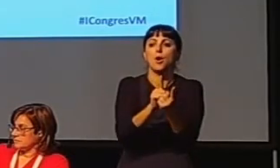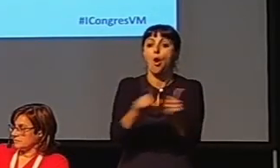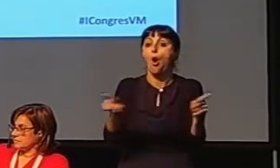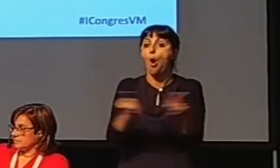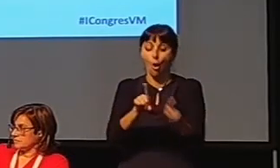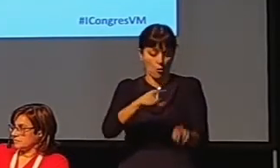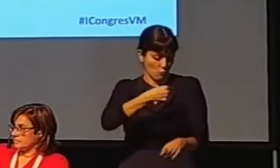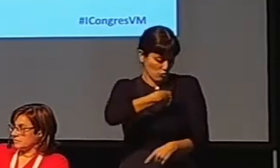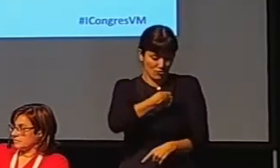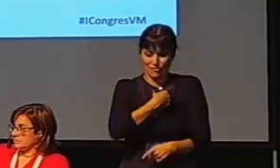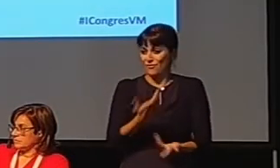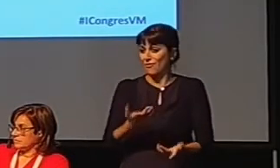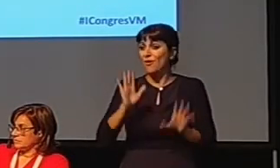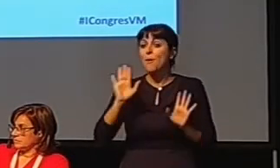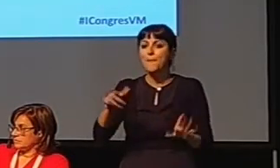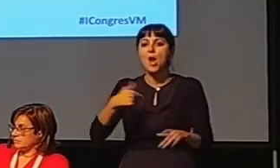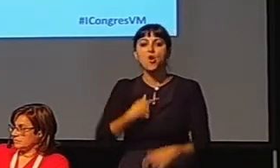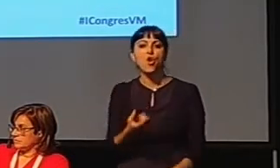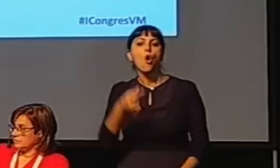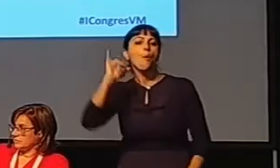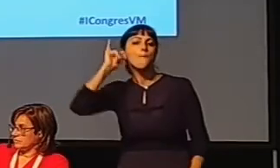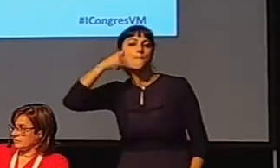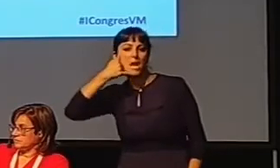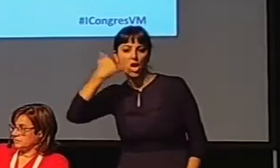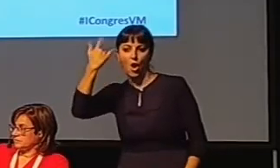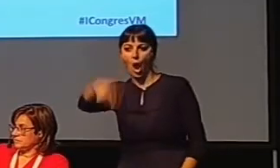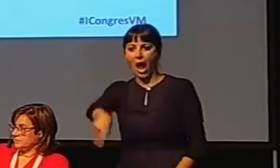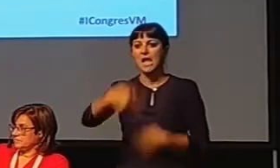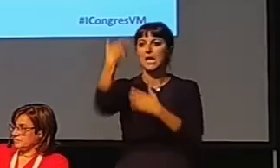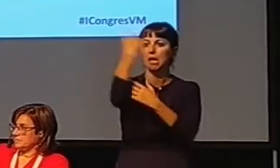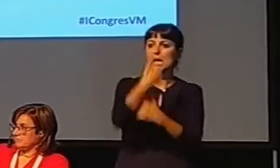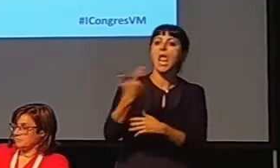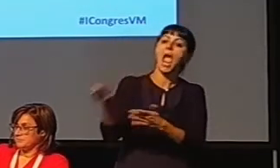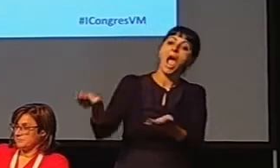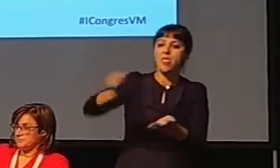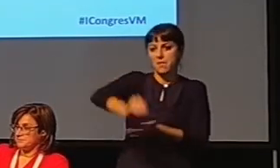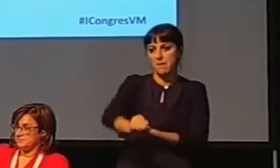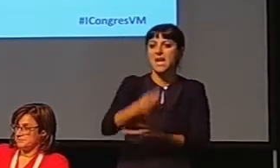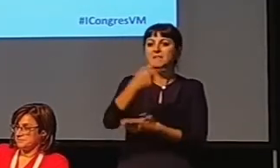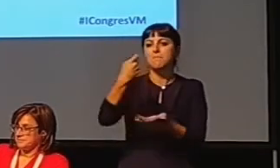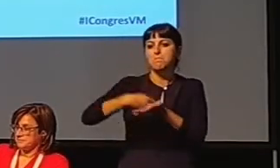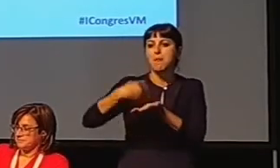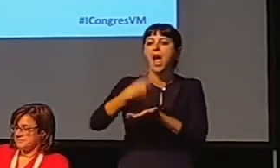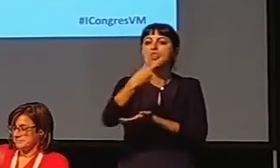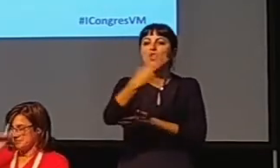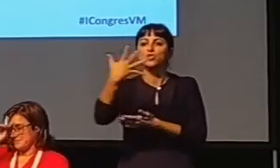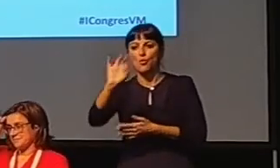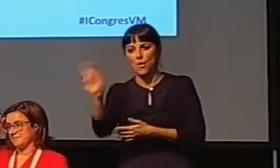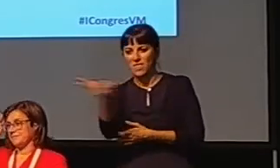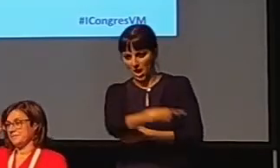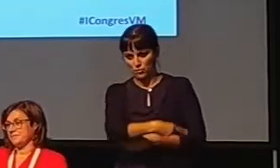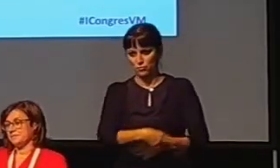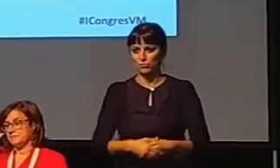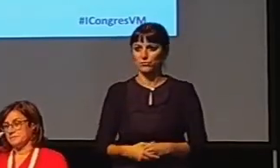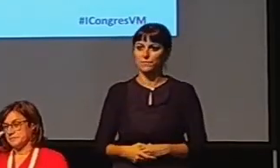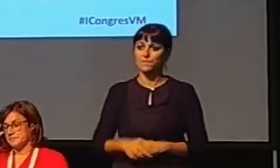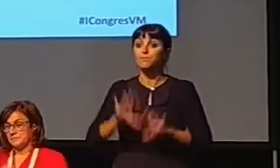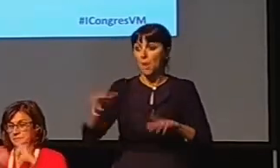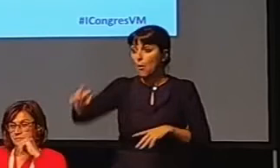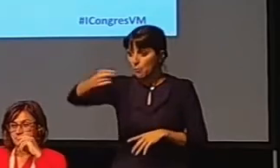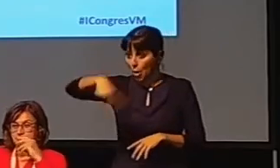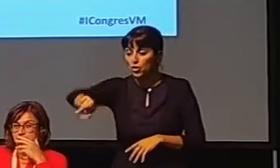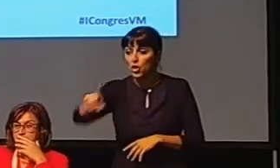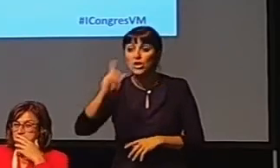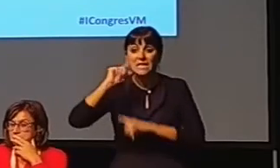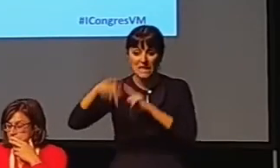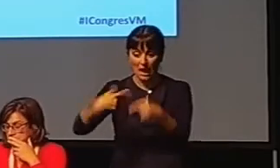yo. Lo que pasa es que yo lo hago con un micro y con streaming. Y me pagan 250 euros. ¿Sí? Pero vosotras